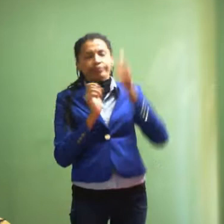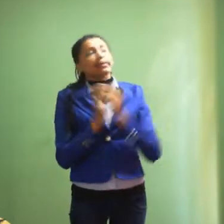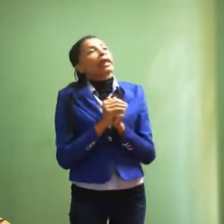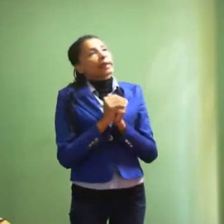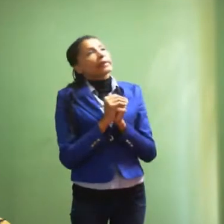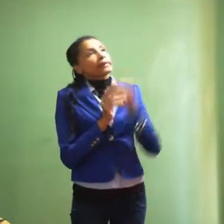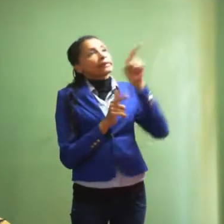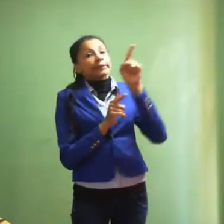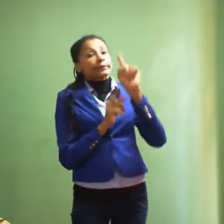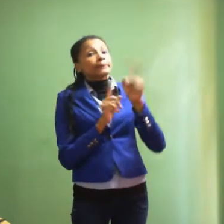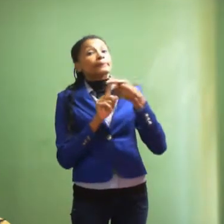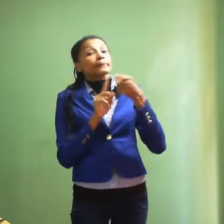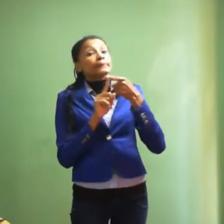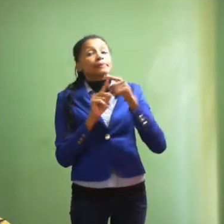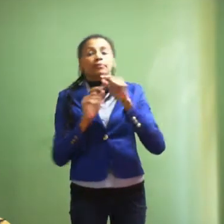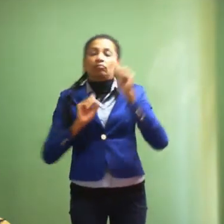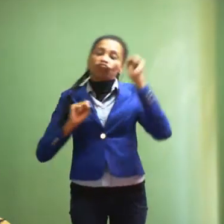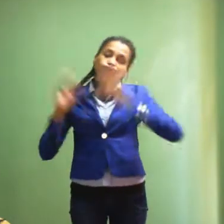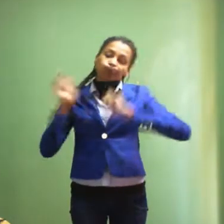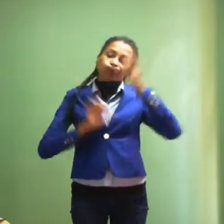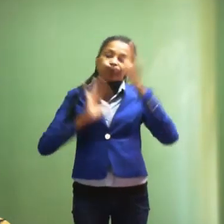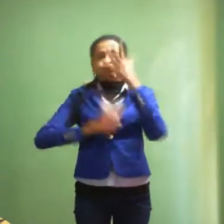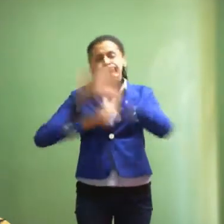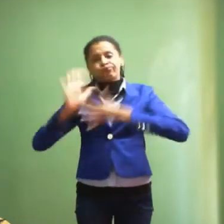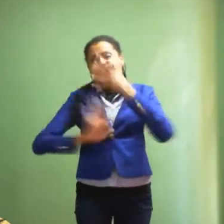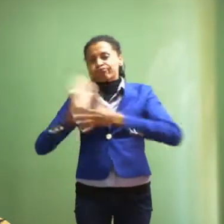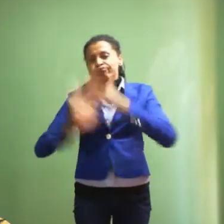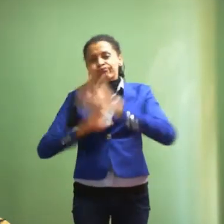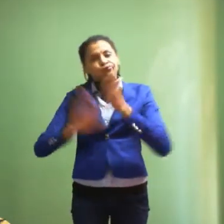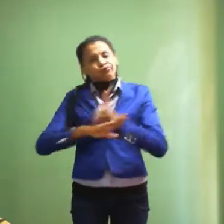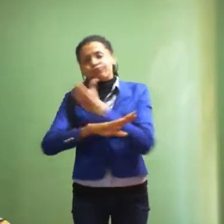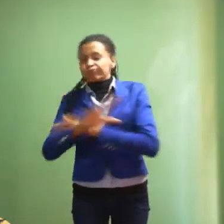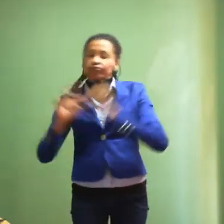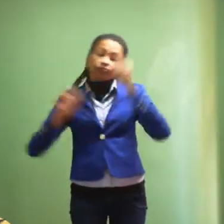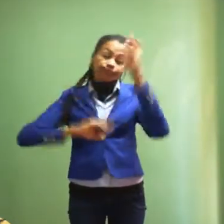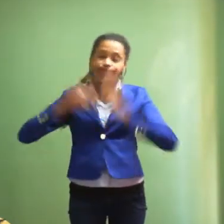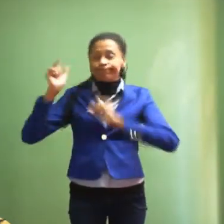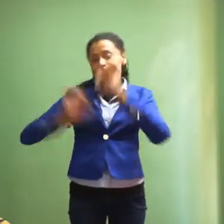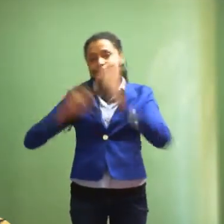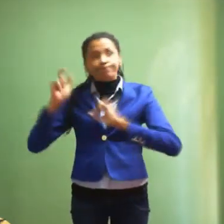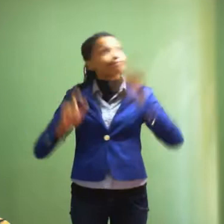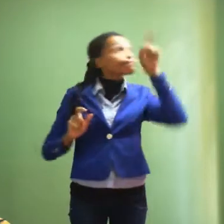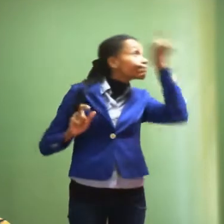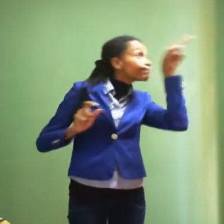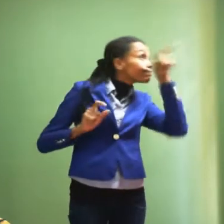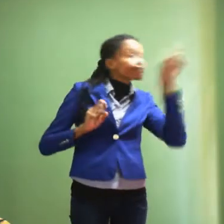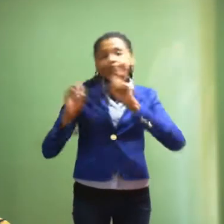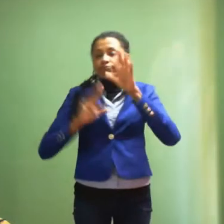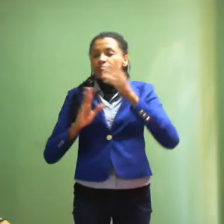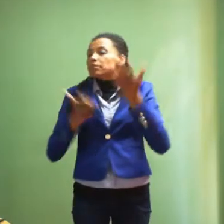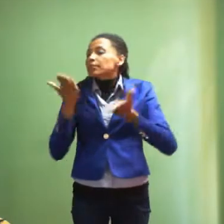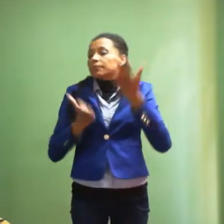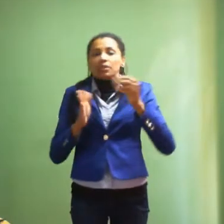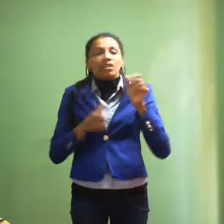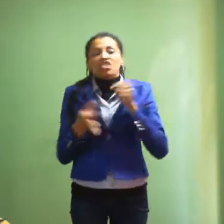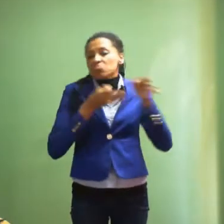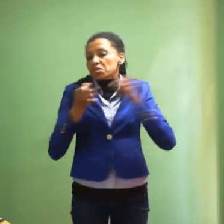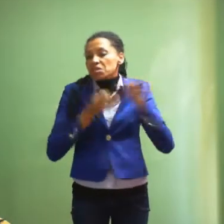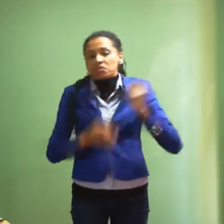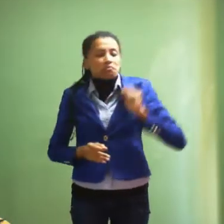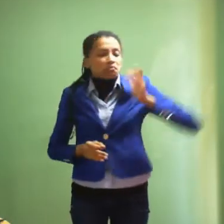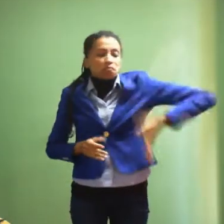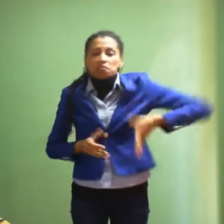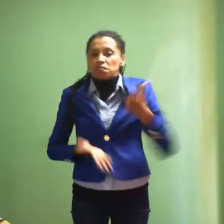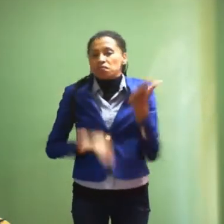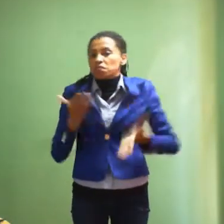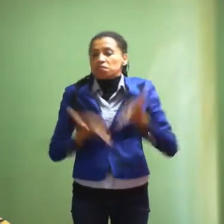información tendrá que llegar primero en lengua de señas, tendrá que trabajarse ampliamente el tema, sea un contenido, una explicación, una descripción, lo que estén